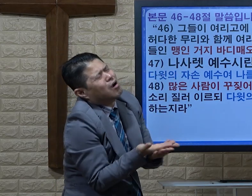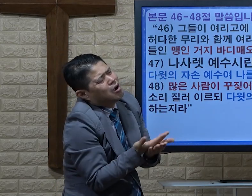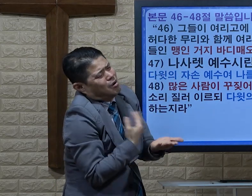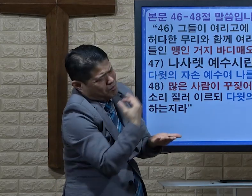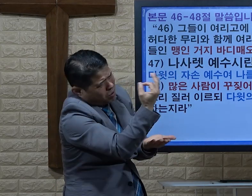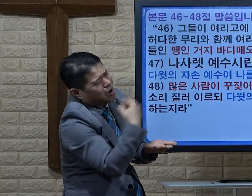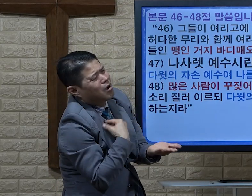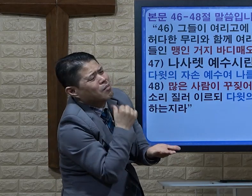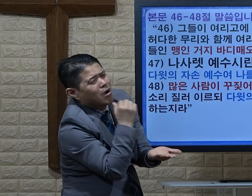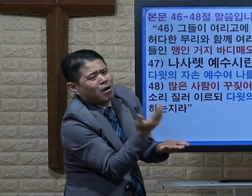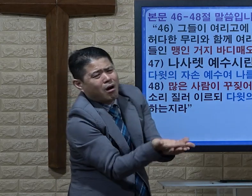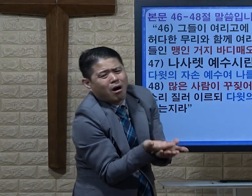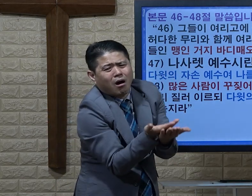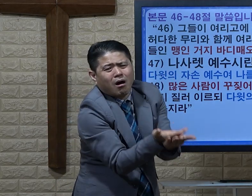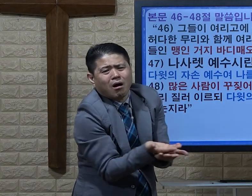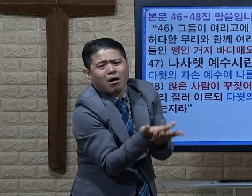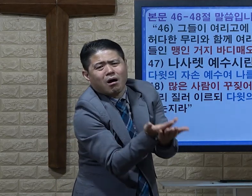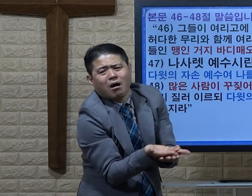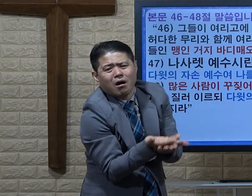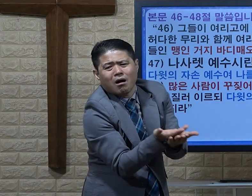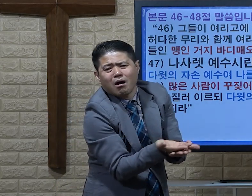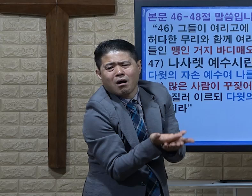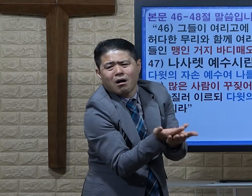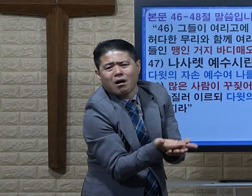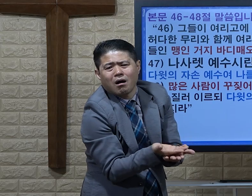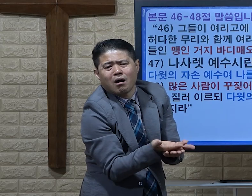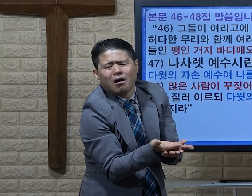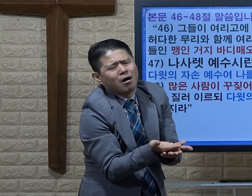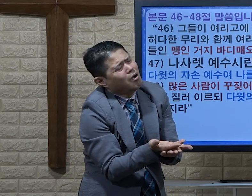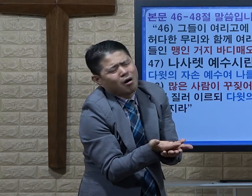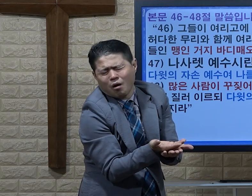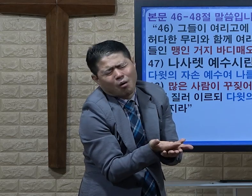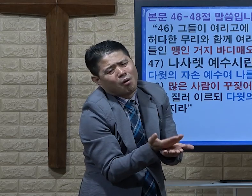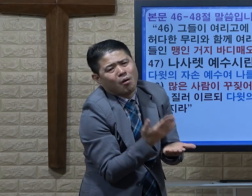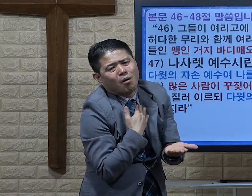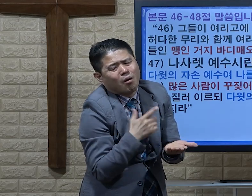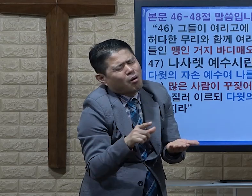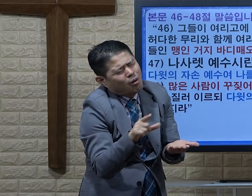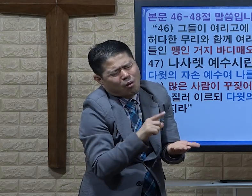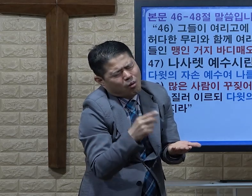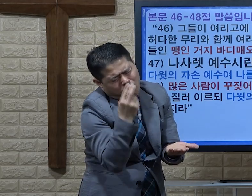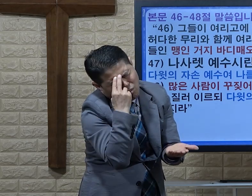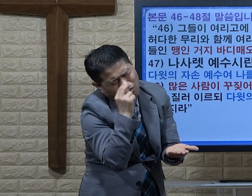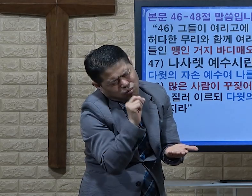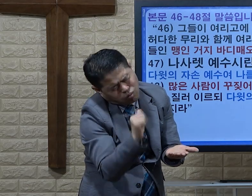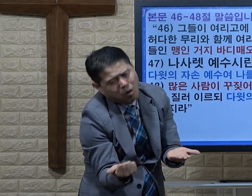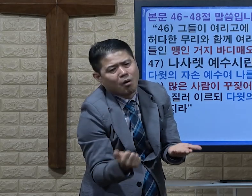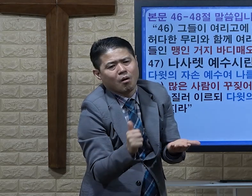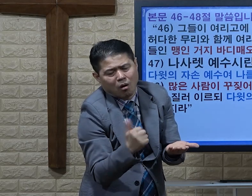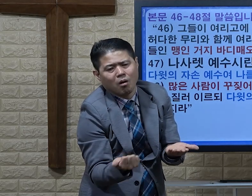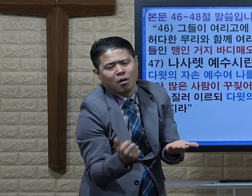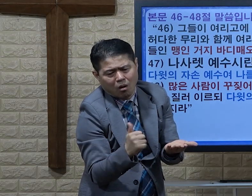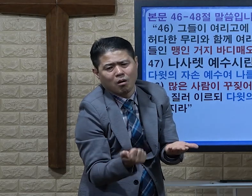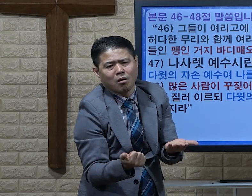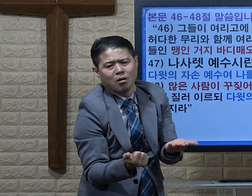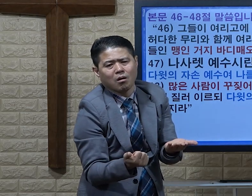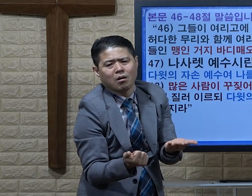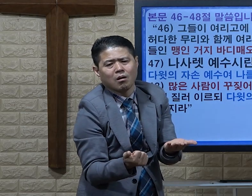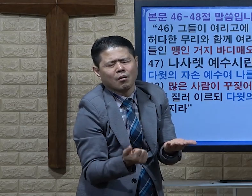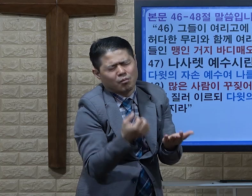곤고한 자다. 나는 장애인이다. 이런 심정으로 정말 나는 가난하다. 가난에 쓰러질